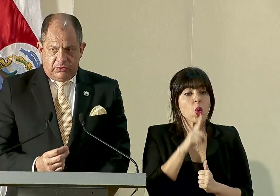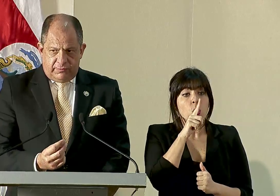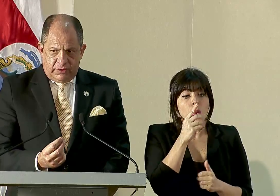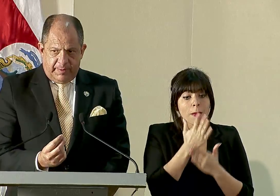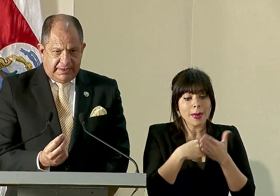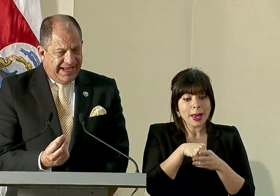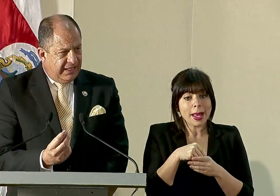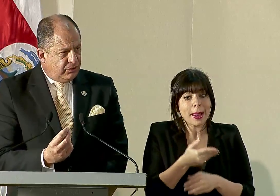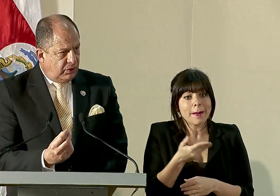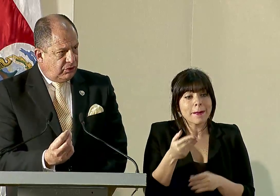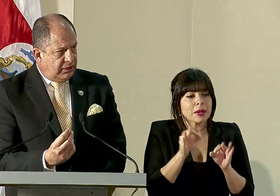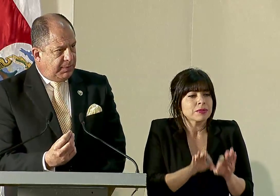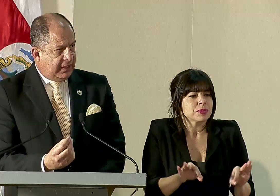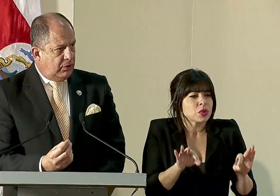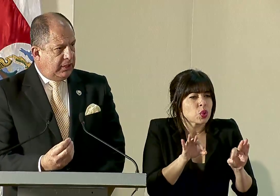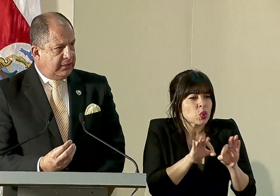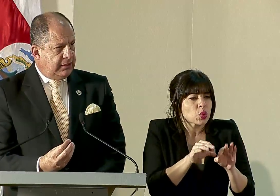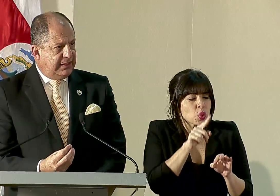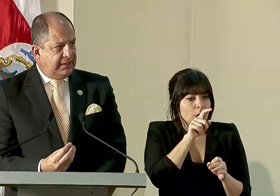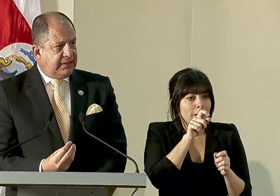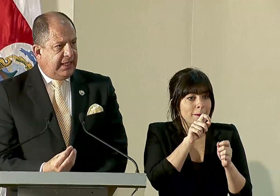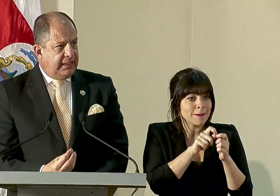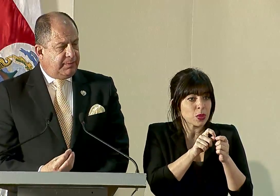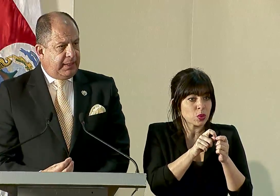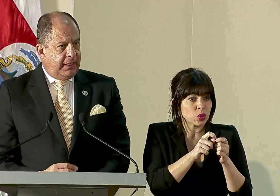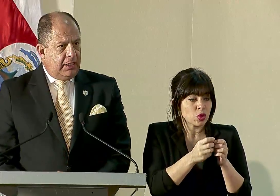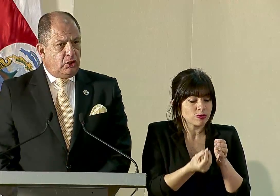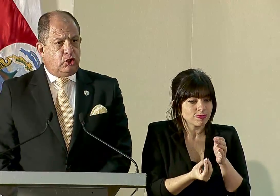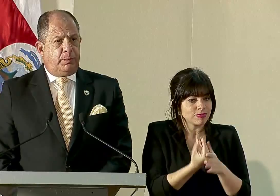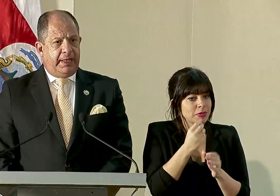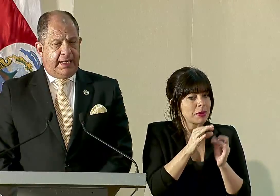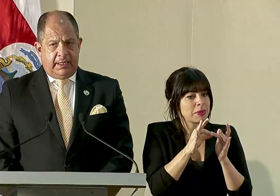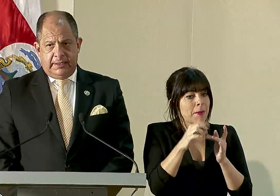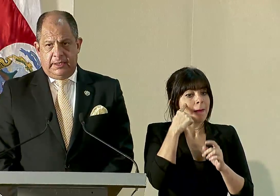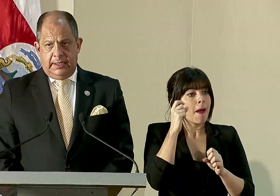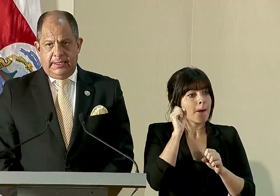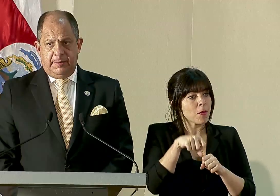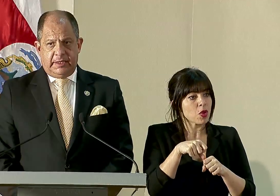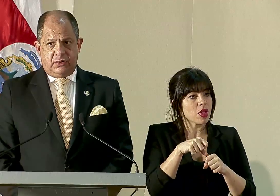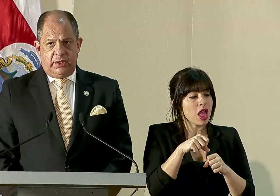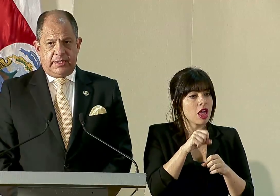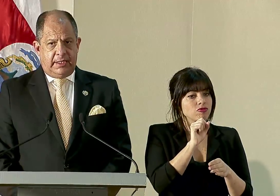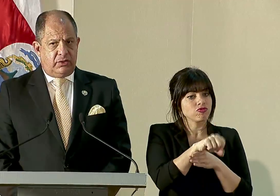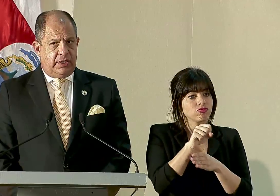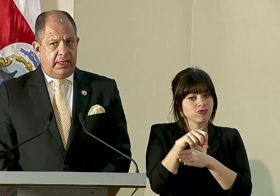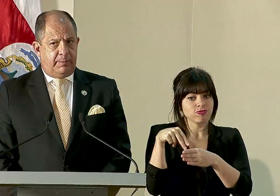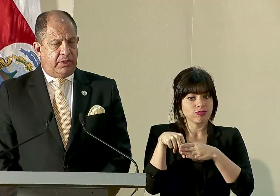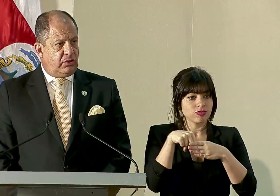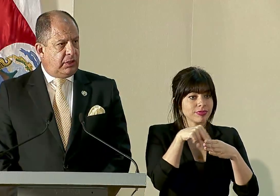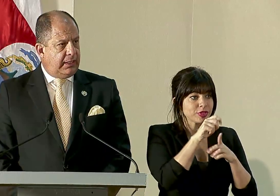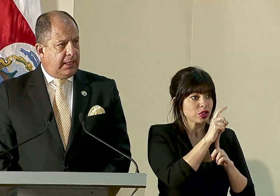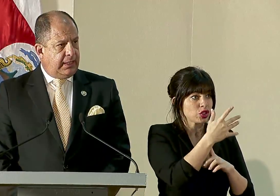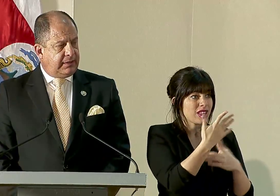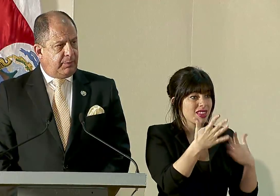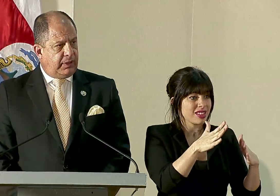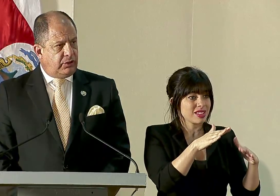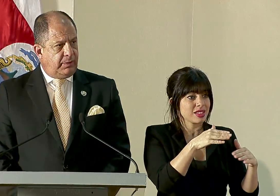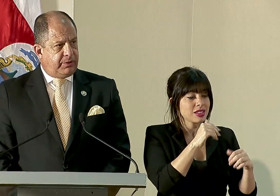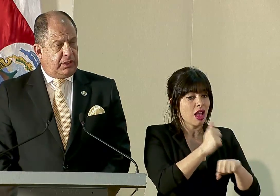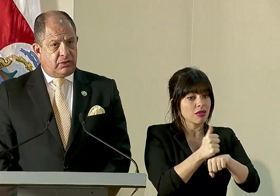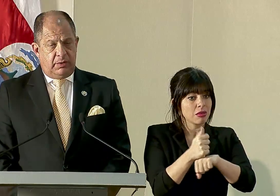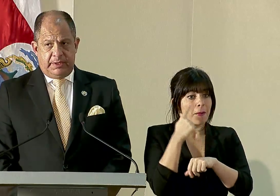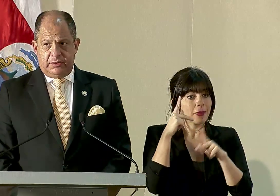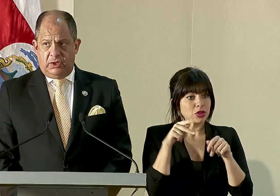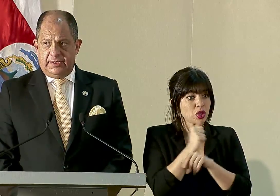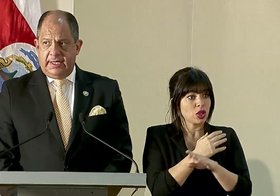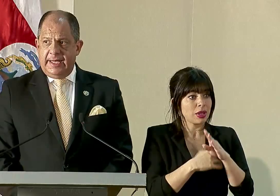los elementos fundamentales, uno de los disparadores esenciales para superar las limitaciones que la sociedad ha impuesto a esta población